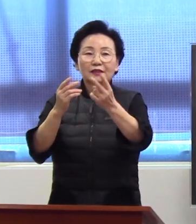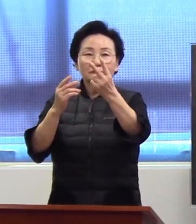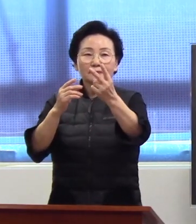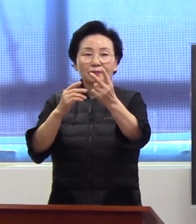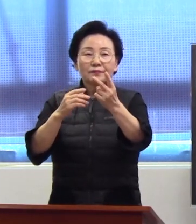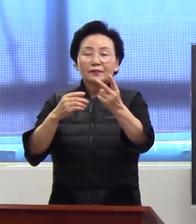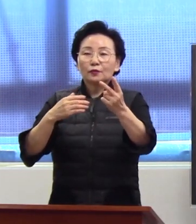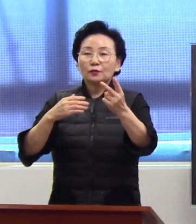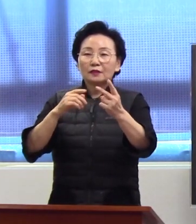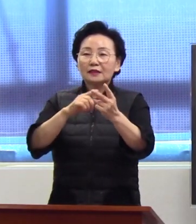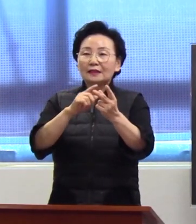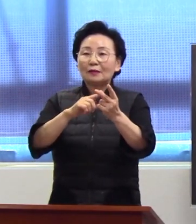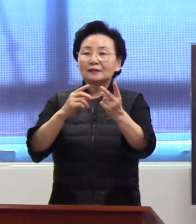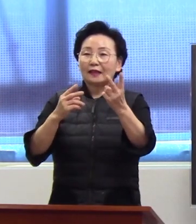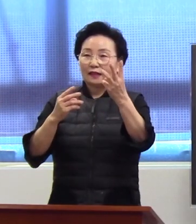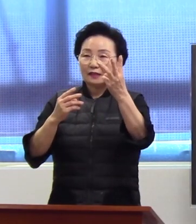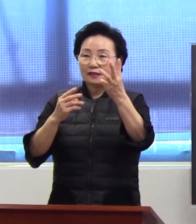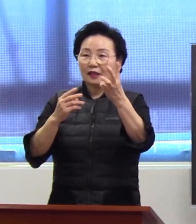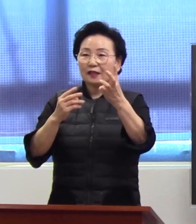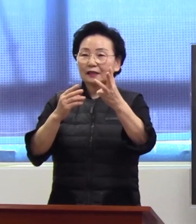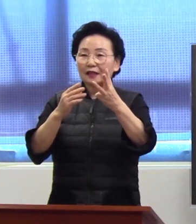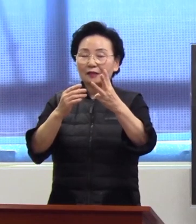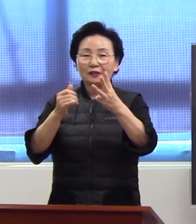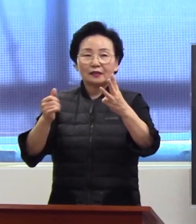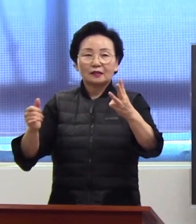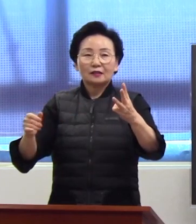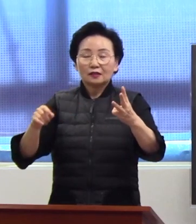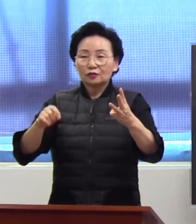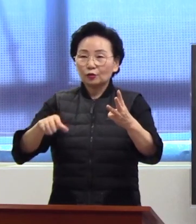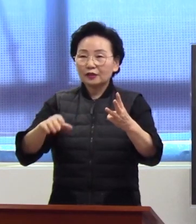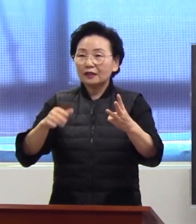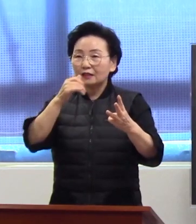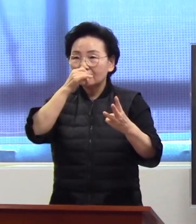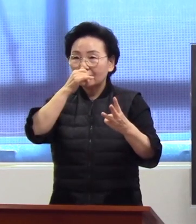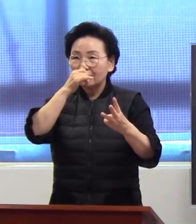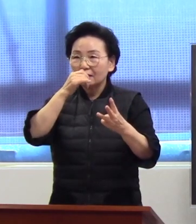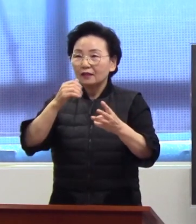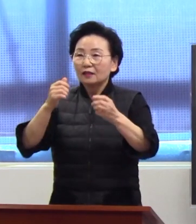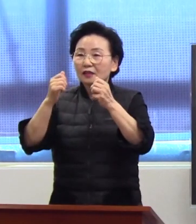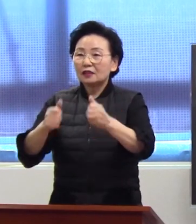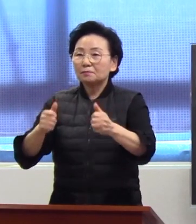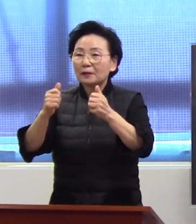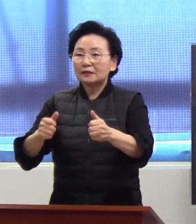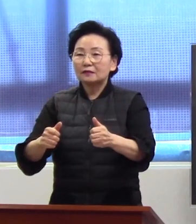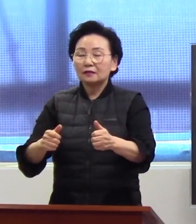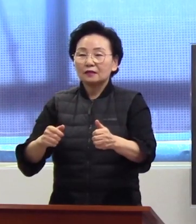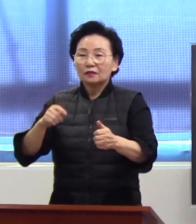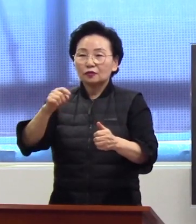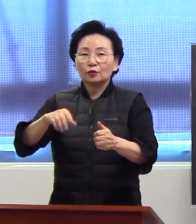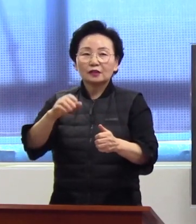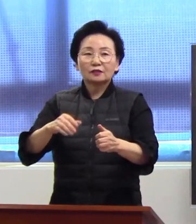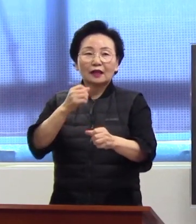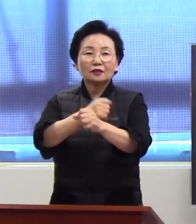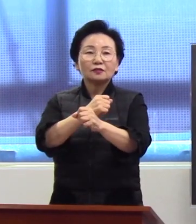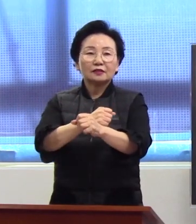예수님, 또 이 남자 세 사람이 그곳에 있는데 심판을 그곳에서 하는